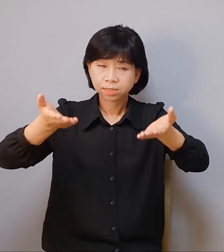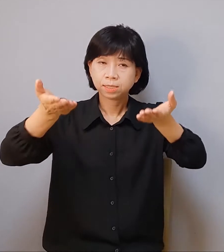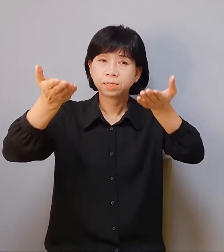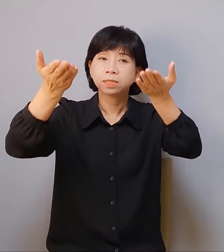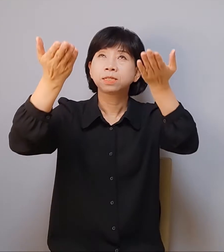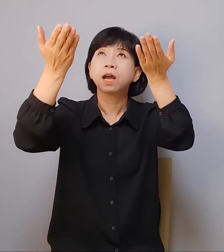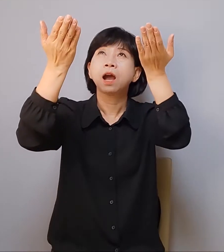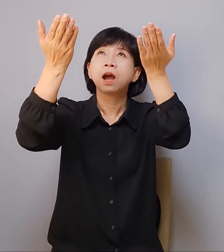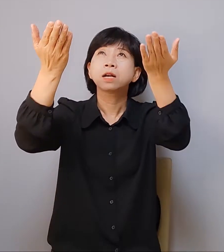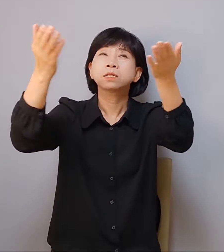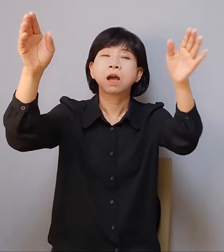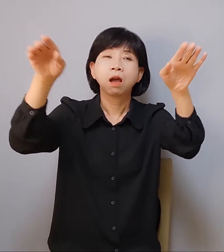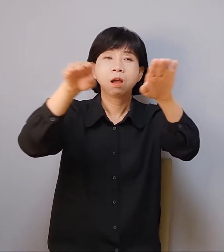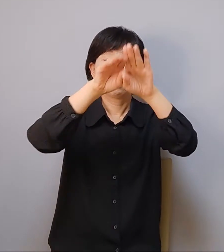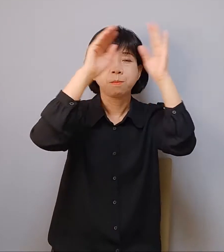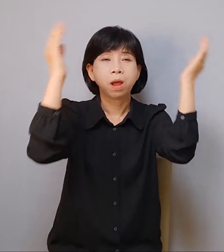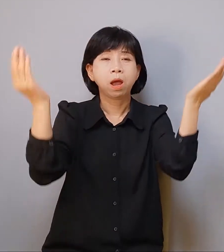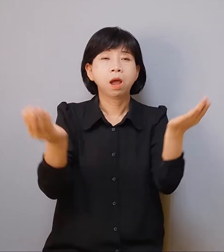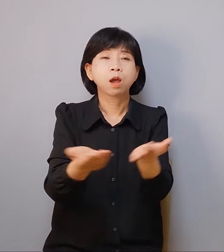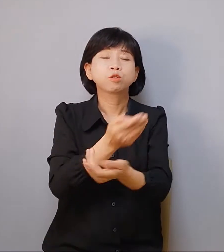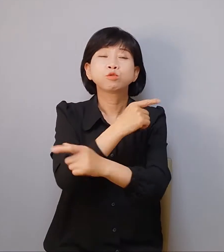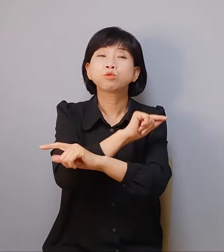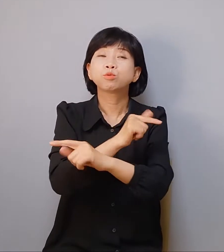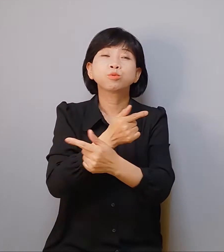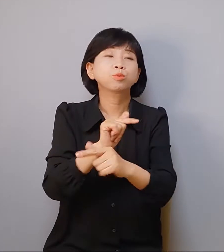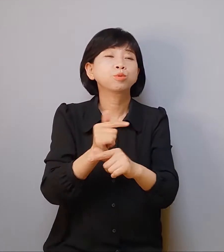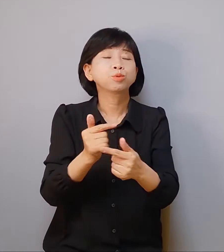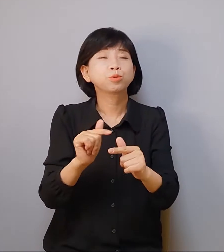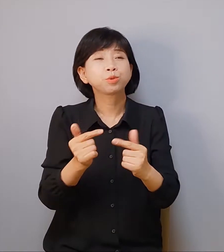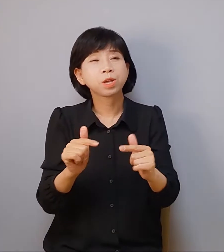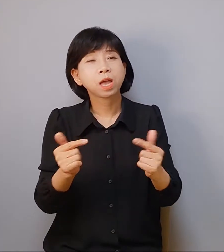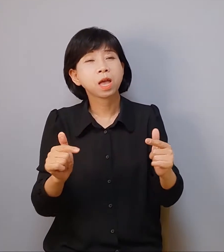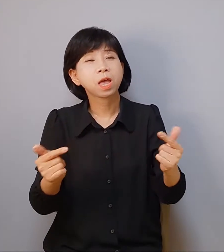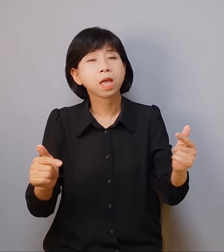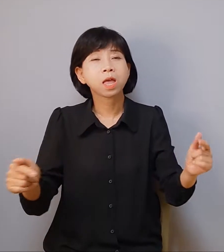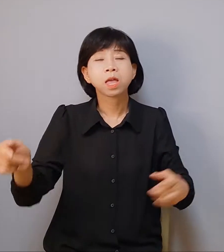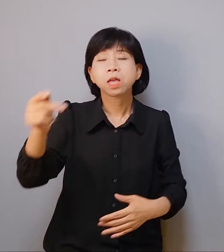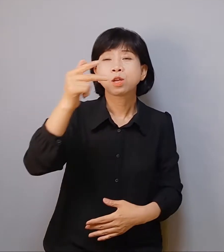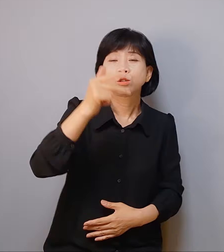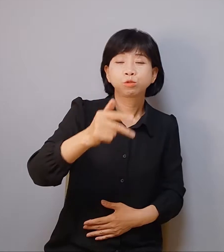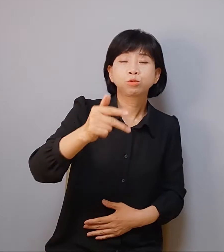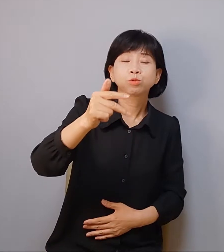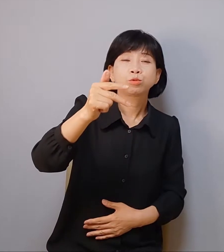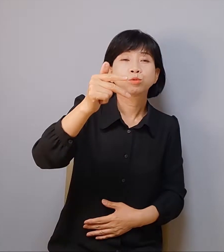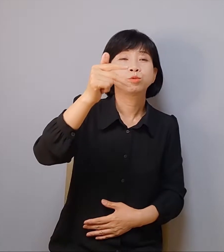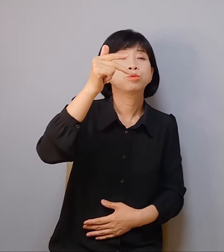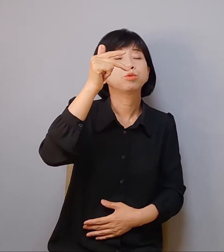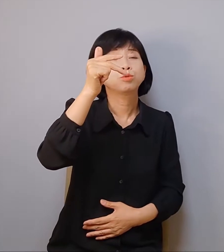금멸류관을 들여서 만유의 주